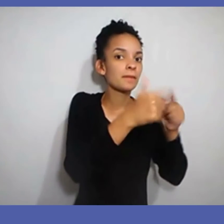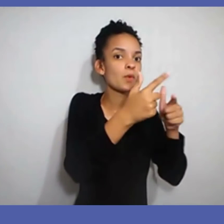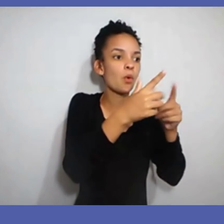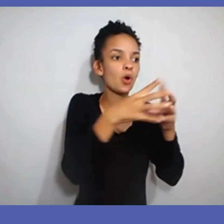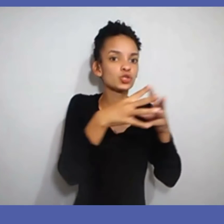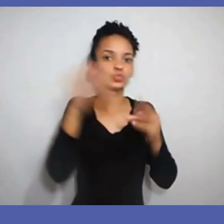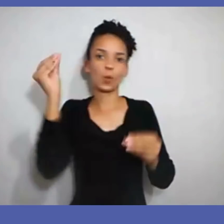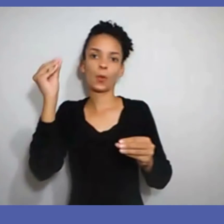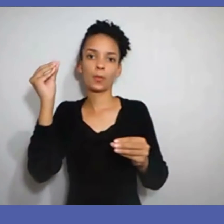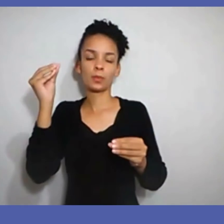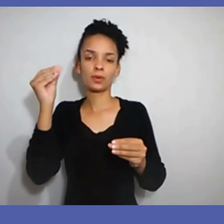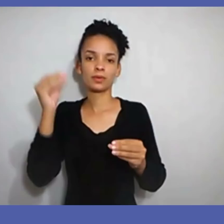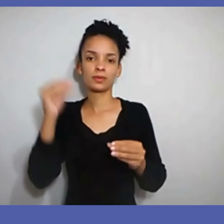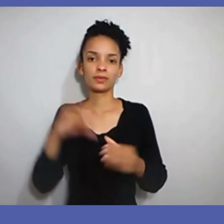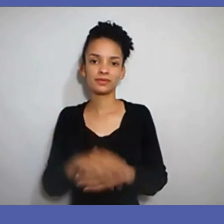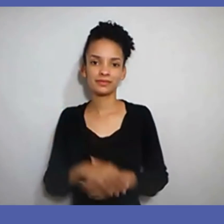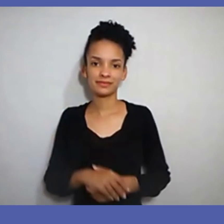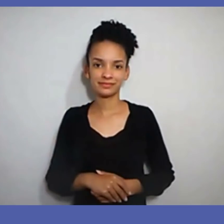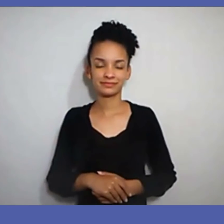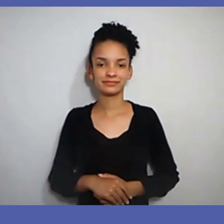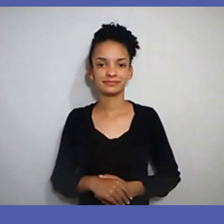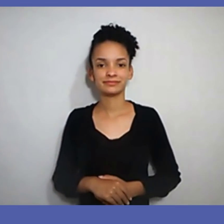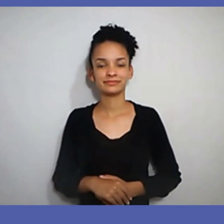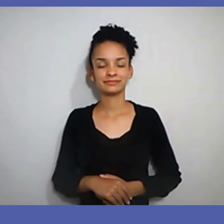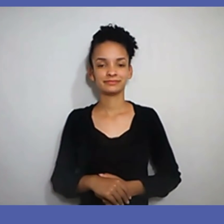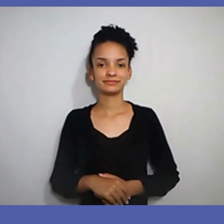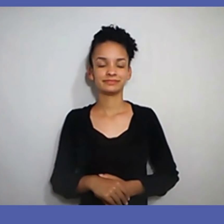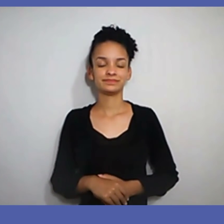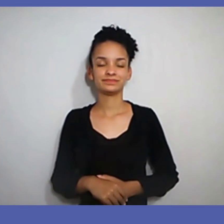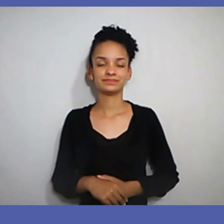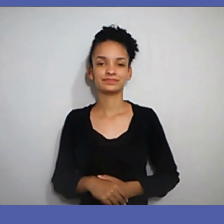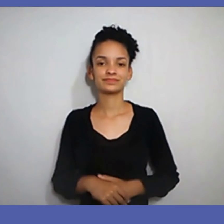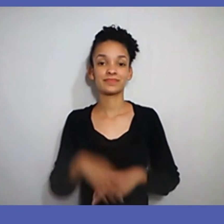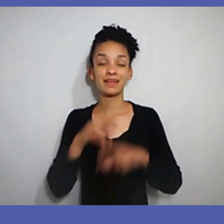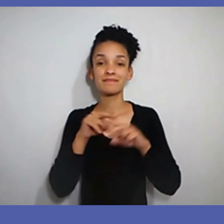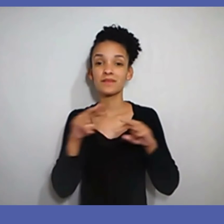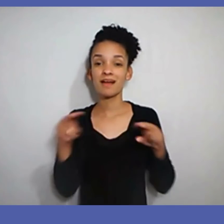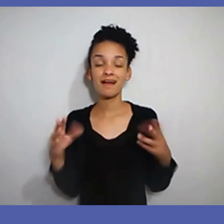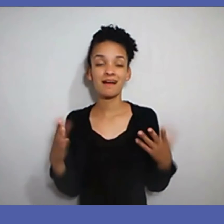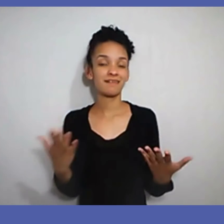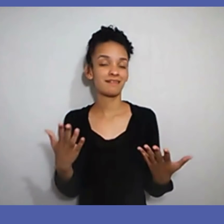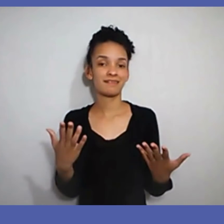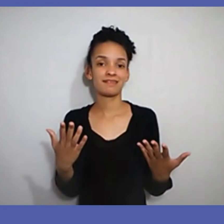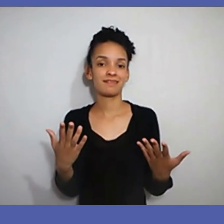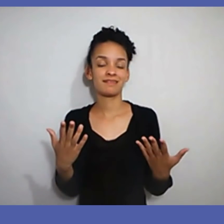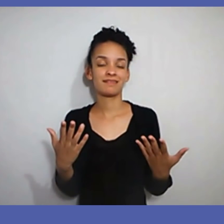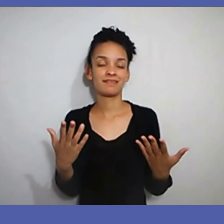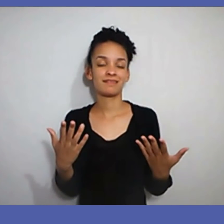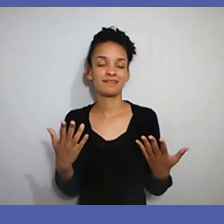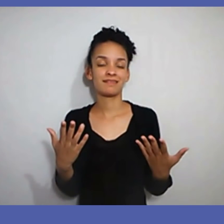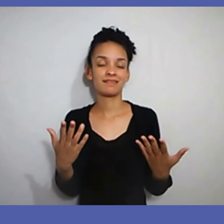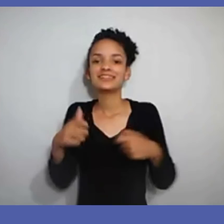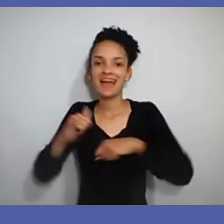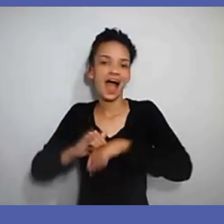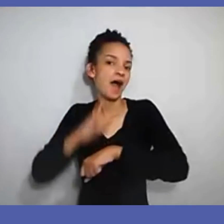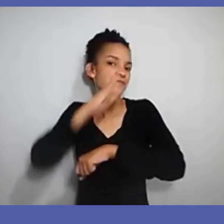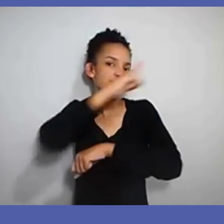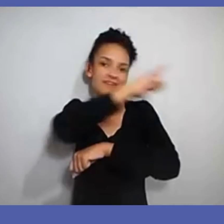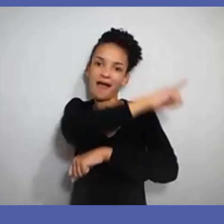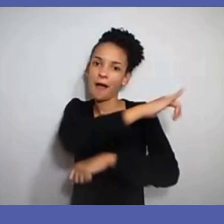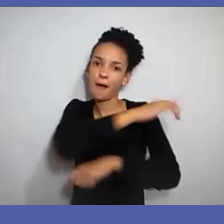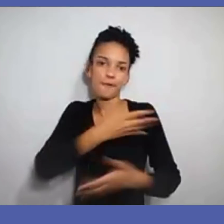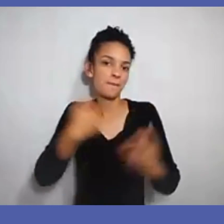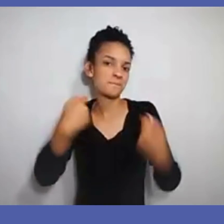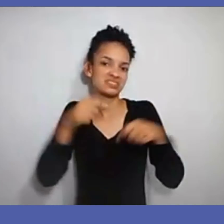qualquer lugar. Ele pode estar em qualquer lugar. Irmãos, você não precisará mais de avião, não precisará mais de carro, não precisará